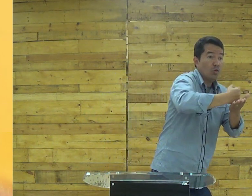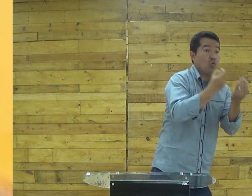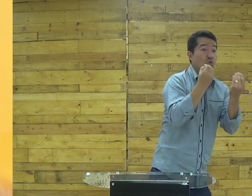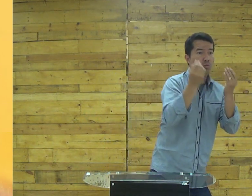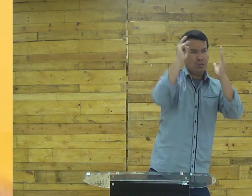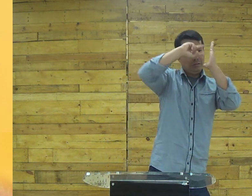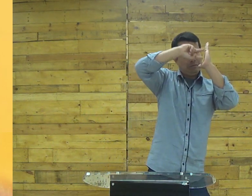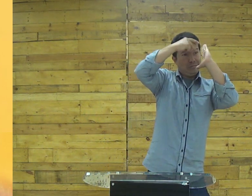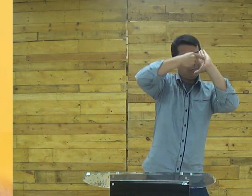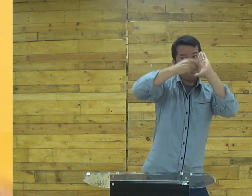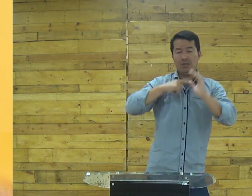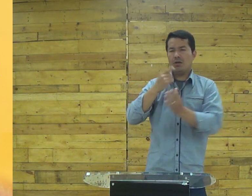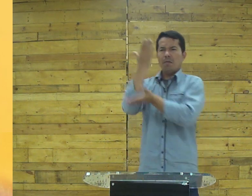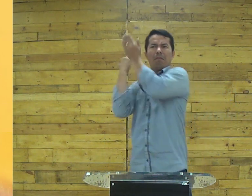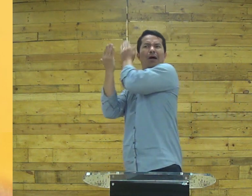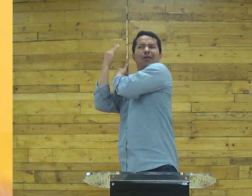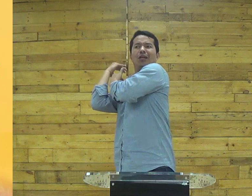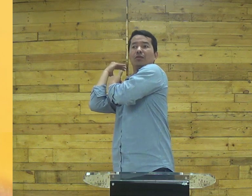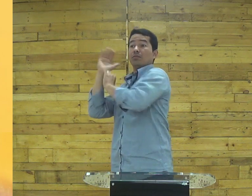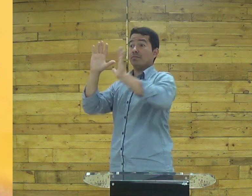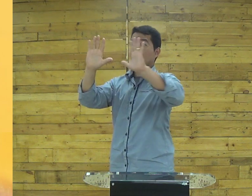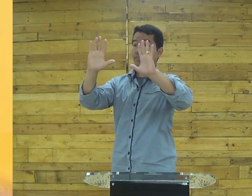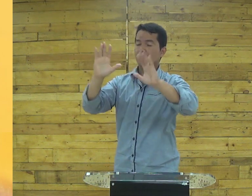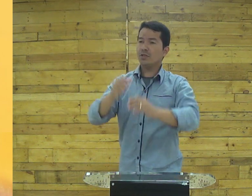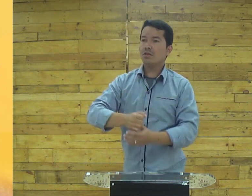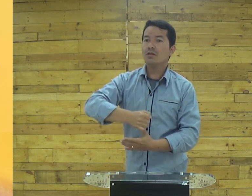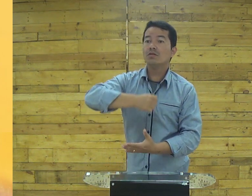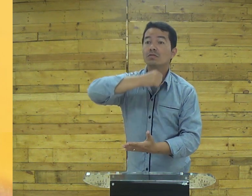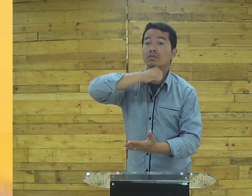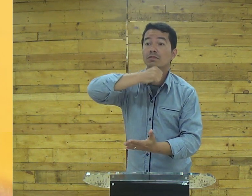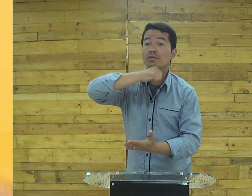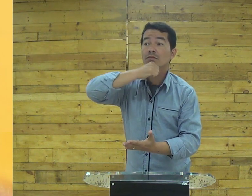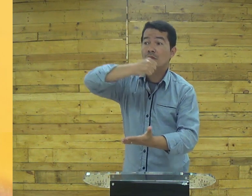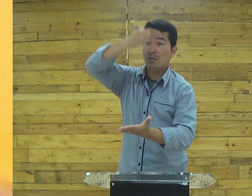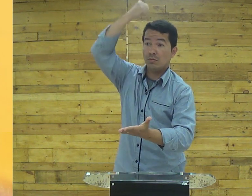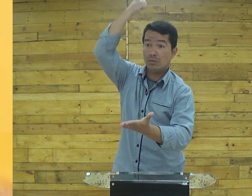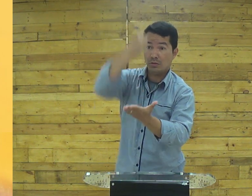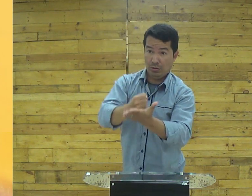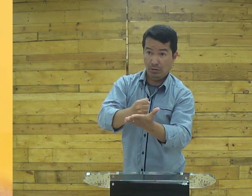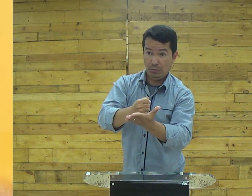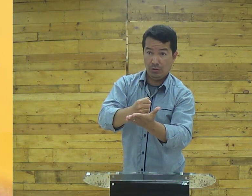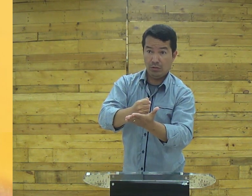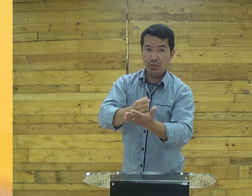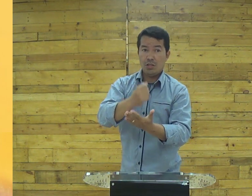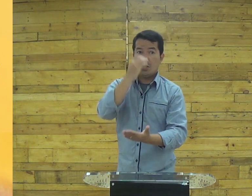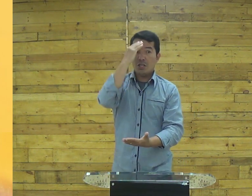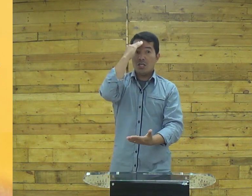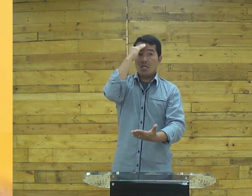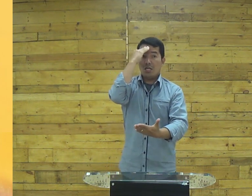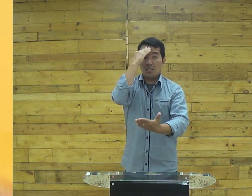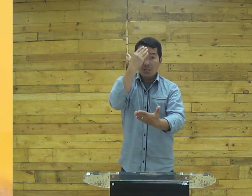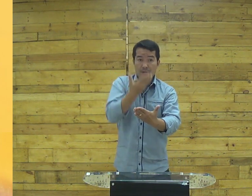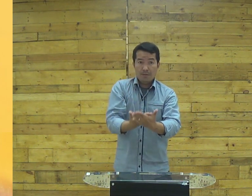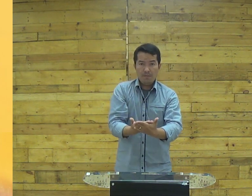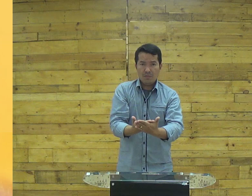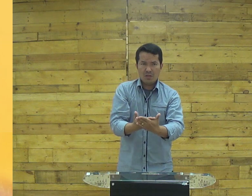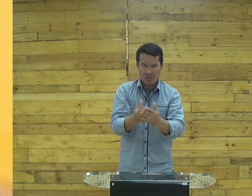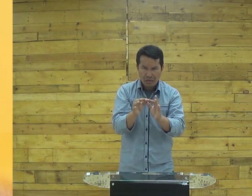Velho Testamento. O que essa palavra realmente significava. No Velho Testamento, essa